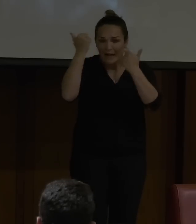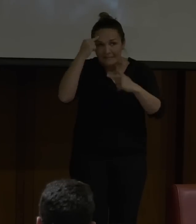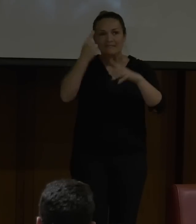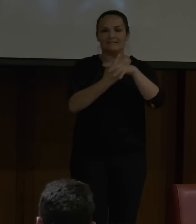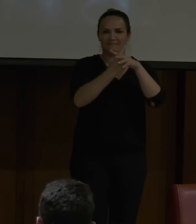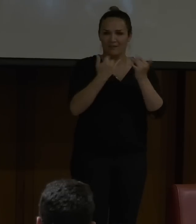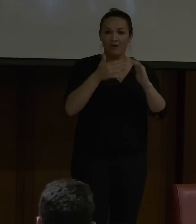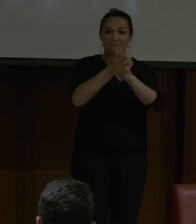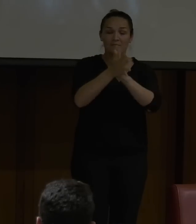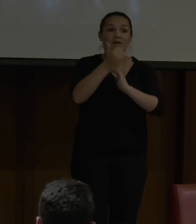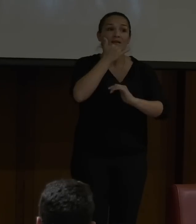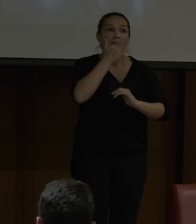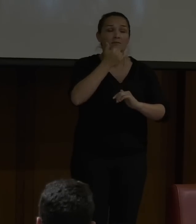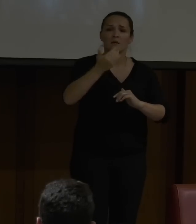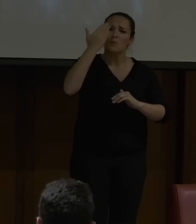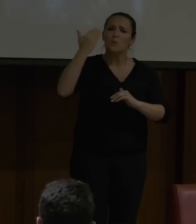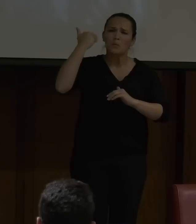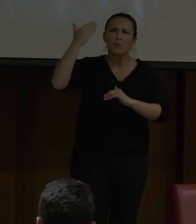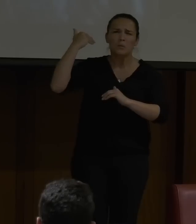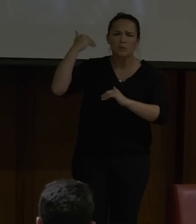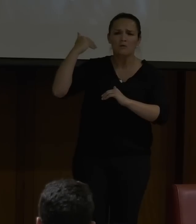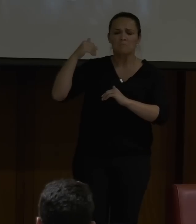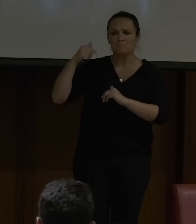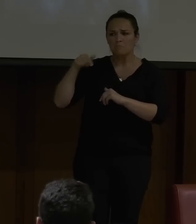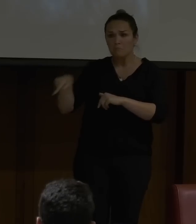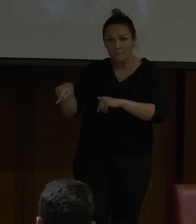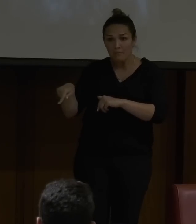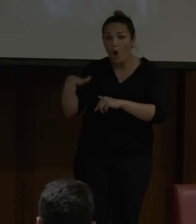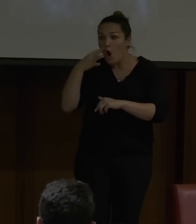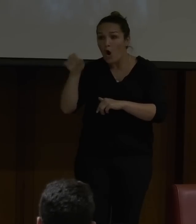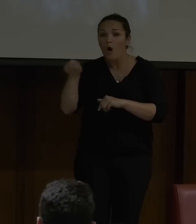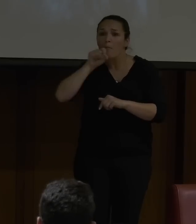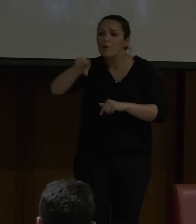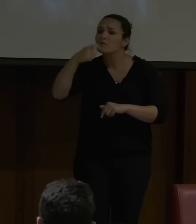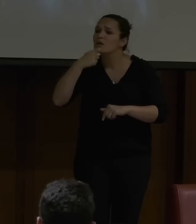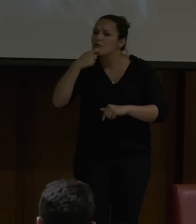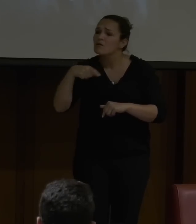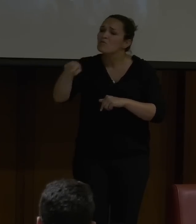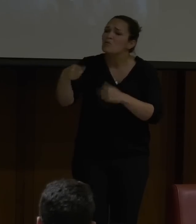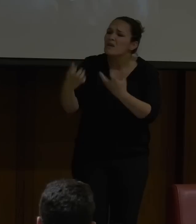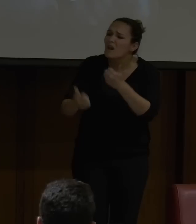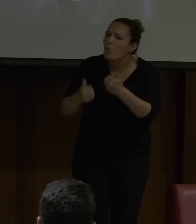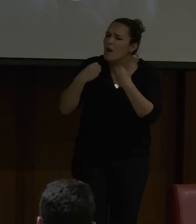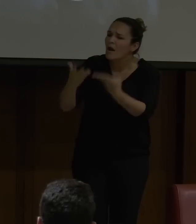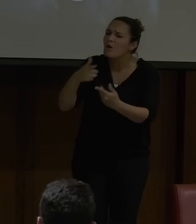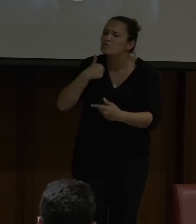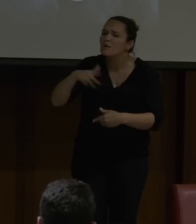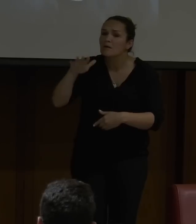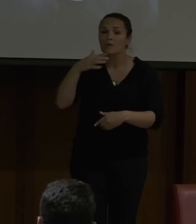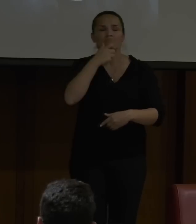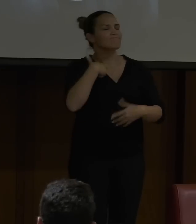los años, cada vez que alguien le preguntaba a Leandro qué quería que le regalaran, él respondía que libros, porque lo que más le